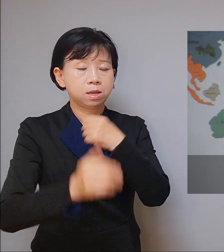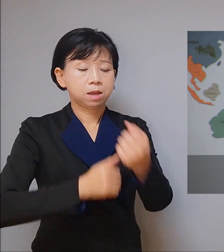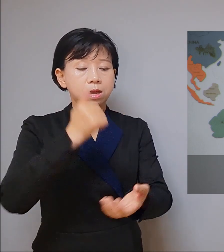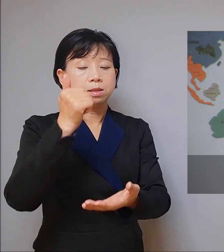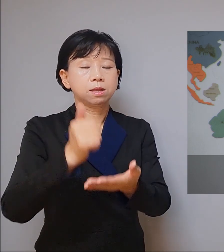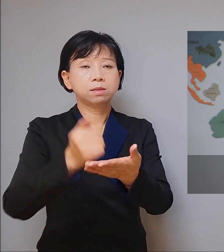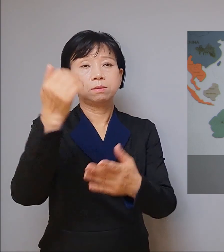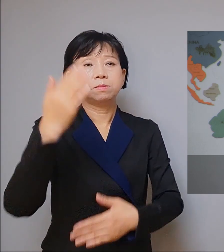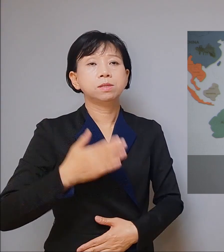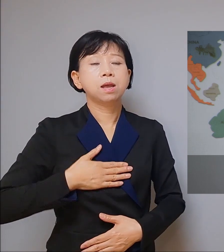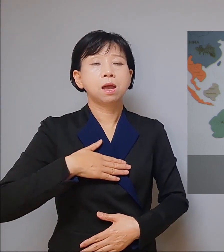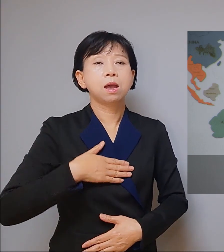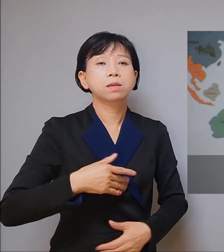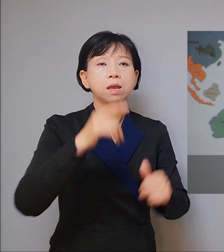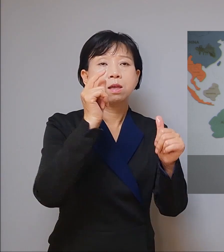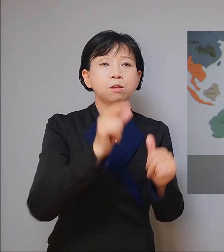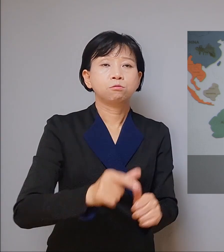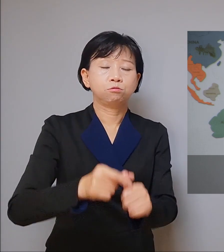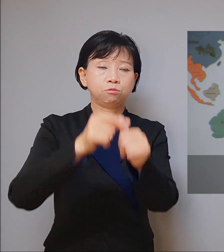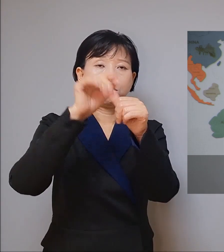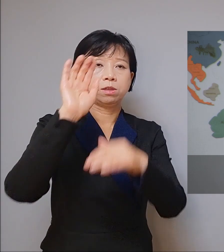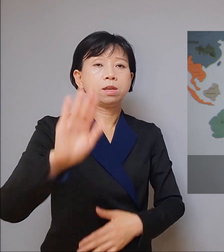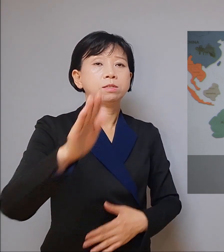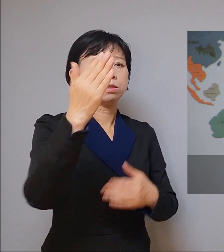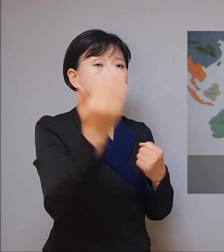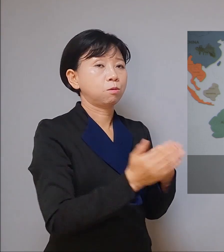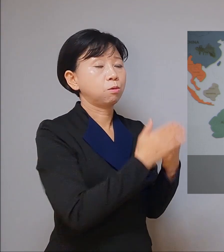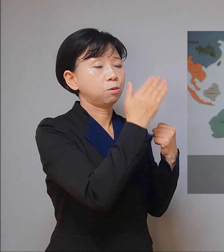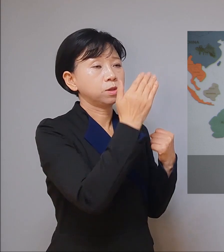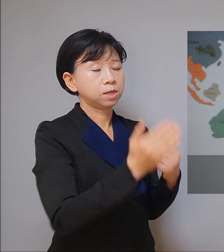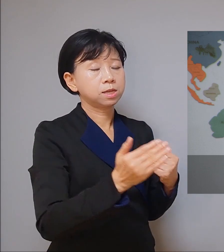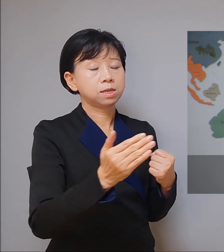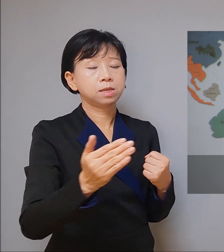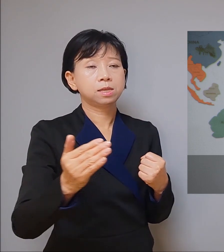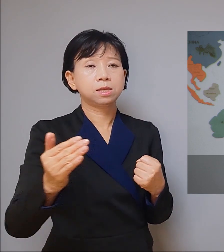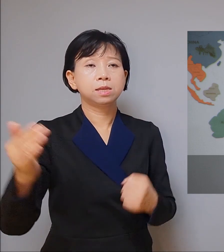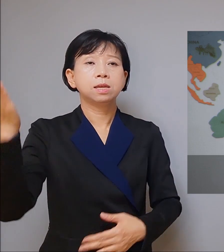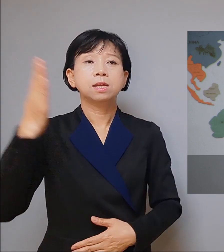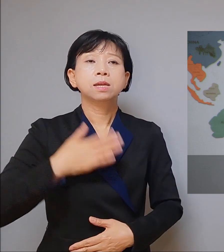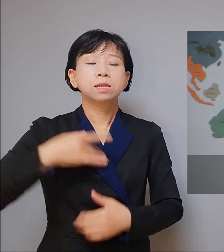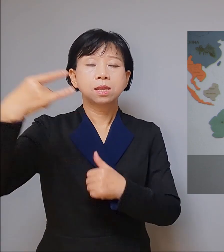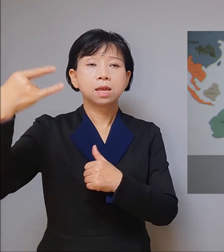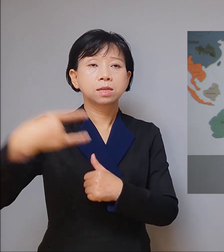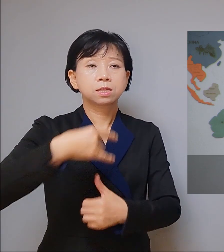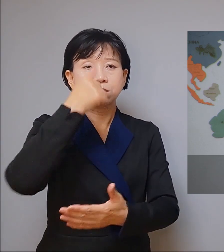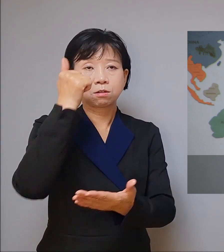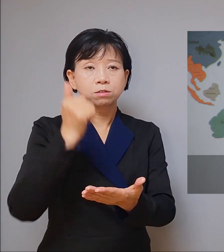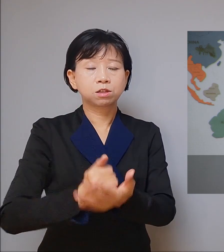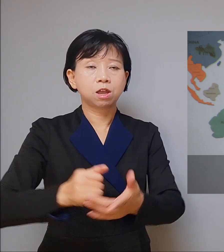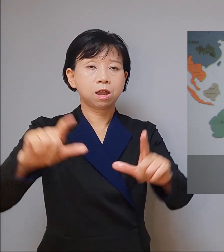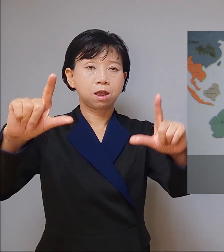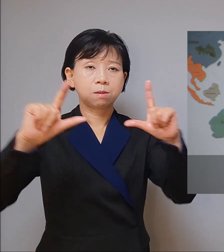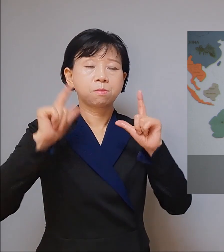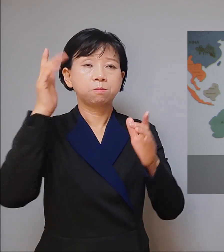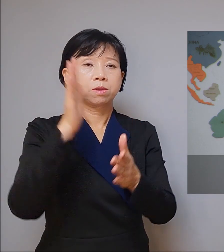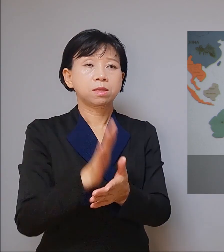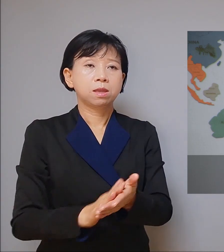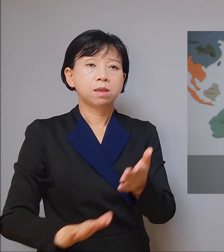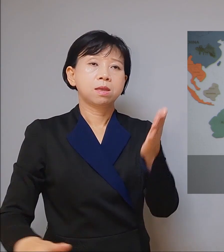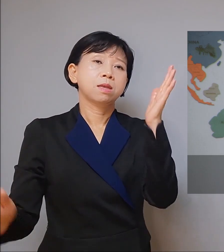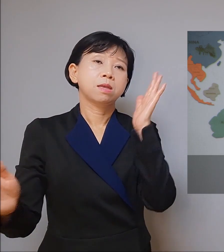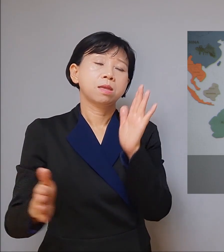구속받았네. 하나님은 나의 구원 되시오니 내게